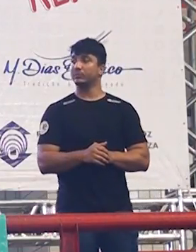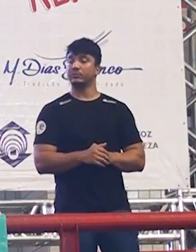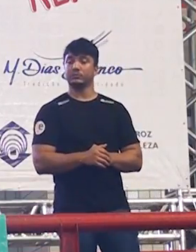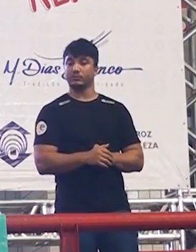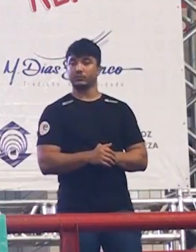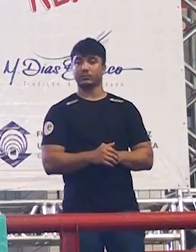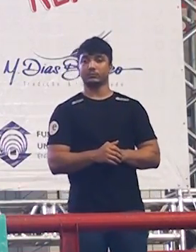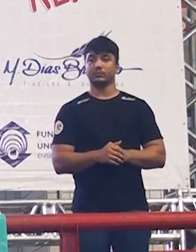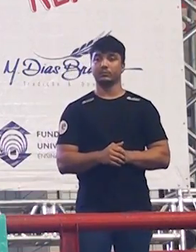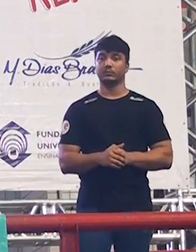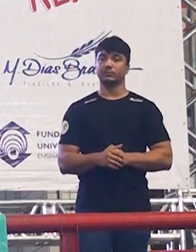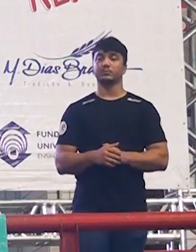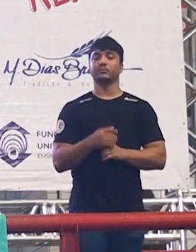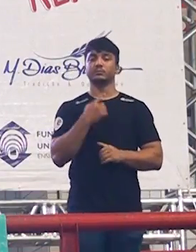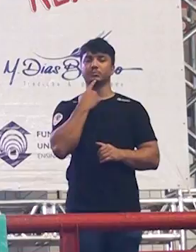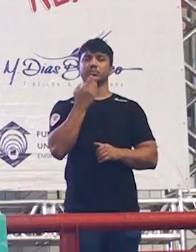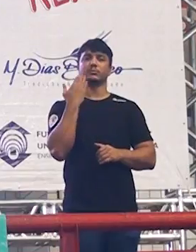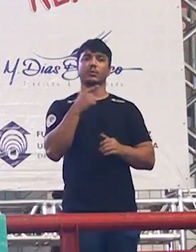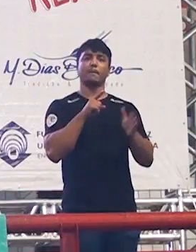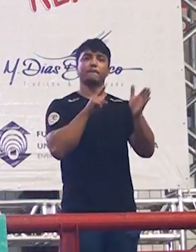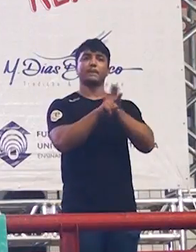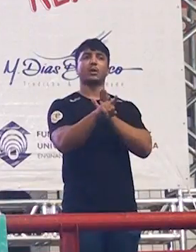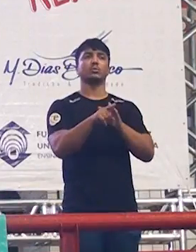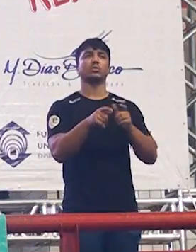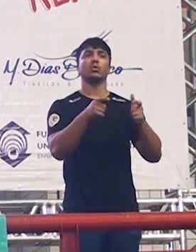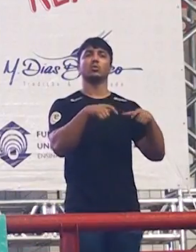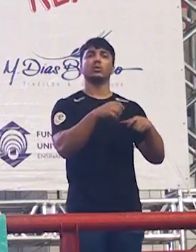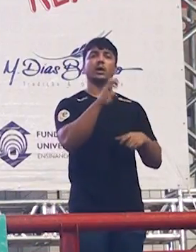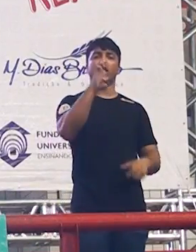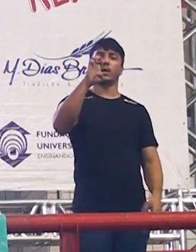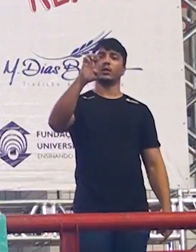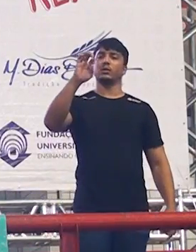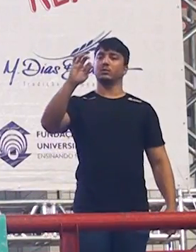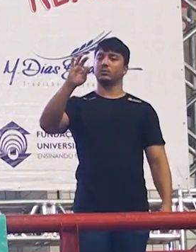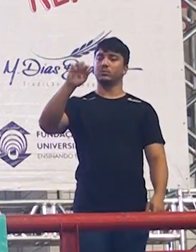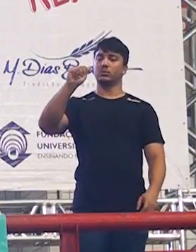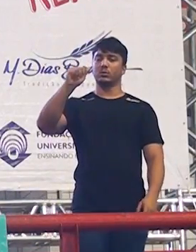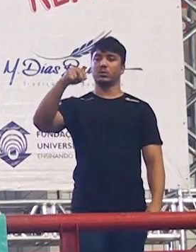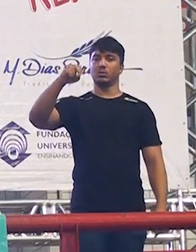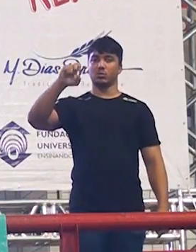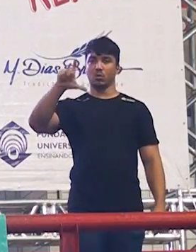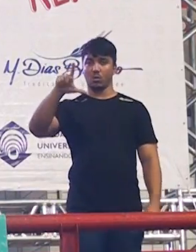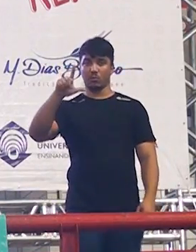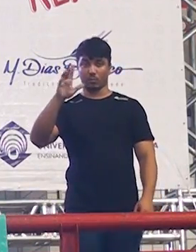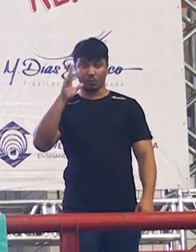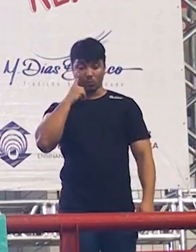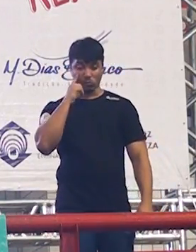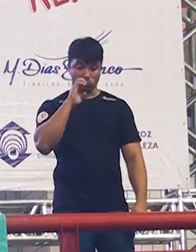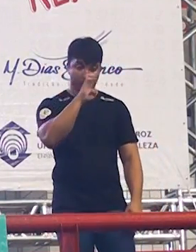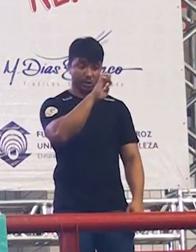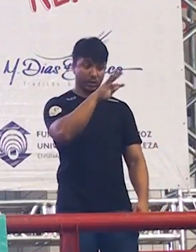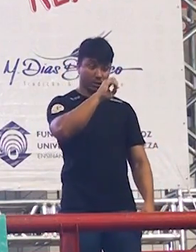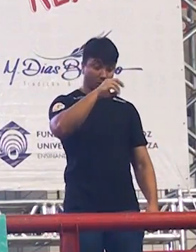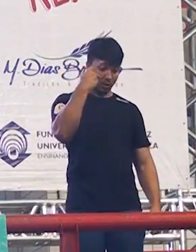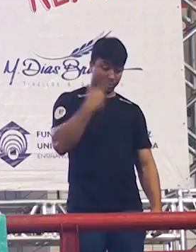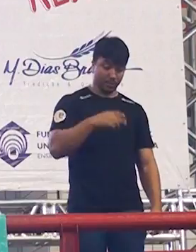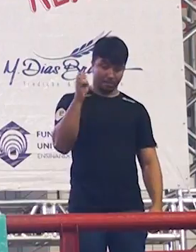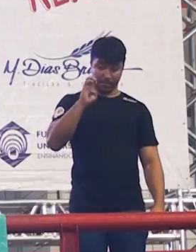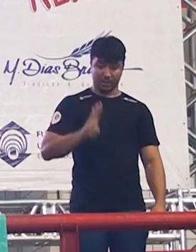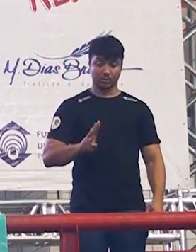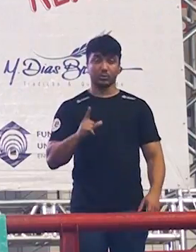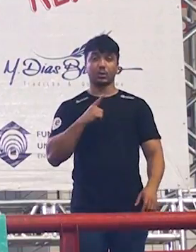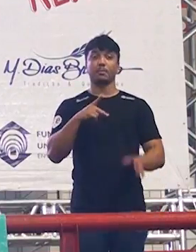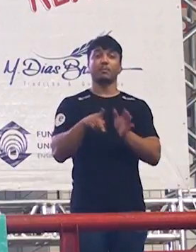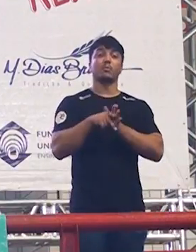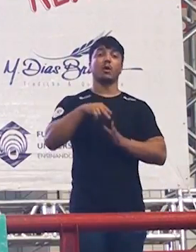Eu fiz uma perguntinha agora há pouco, de onde vem o etanol? Aí eu respondi assim: o etanol brasileiro, ele vem